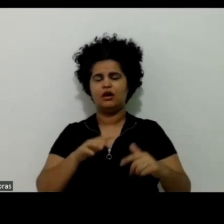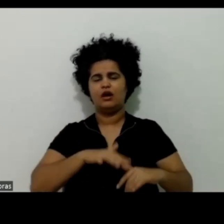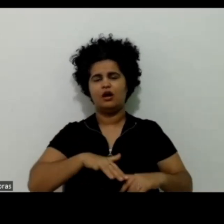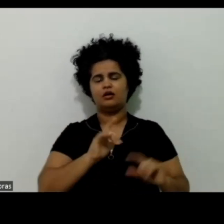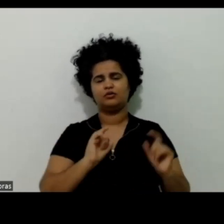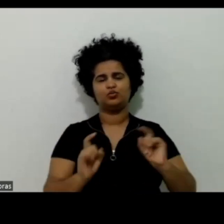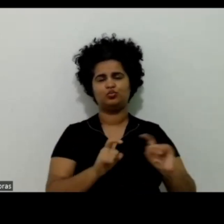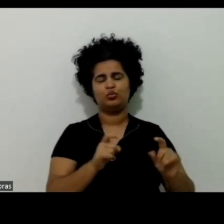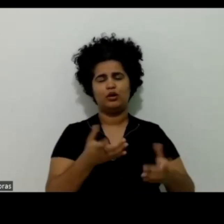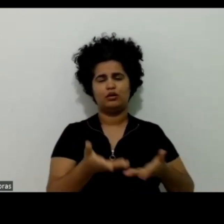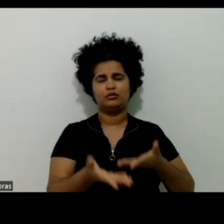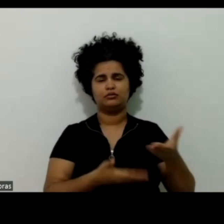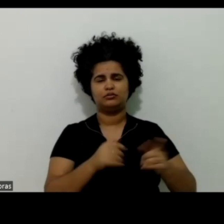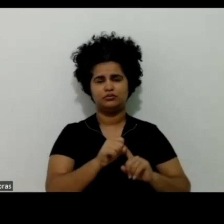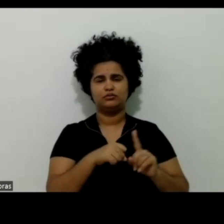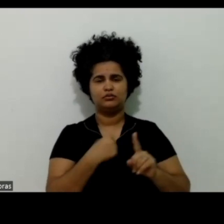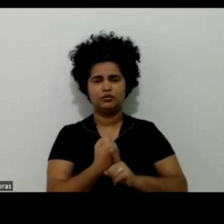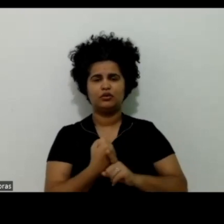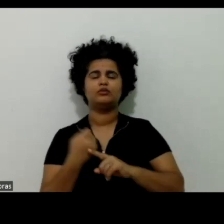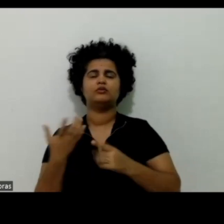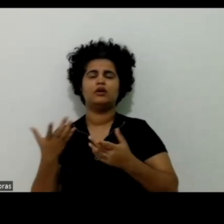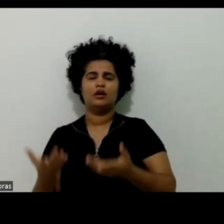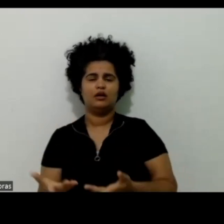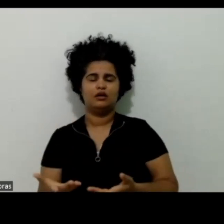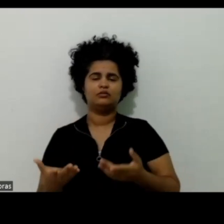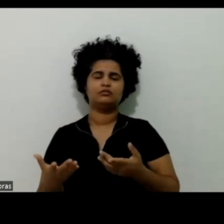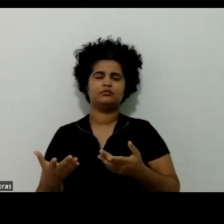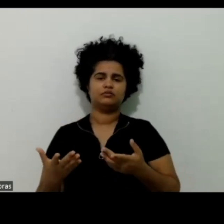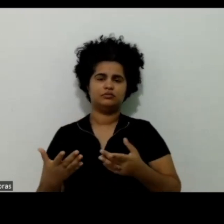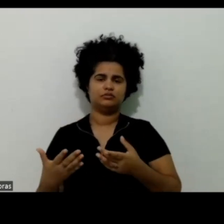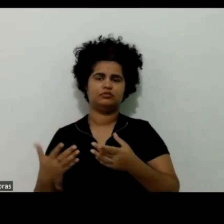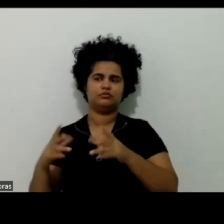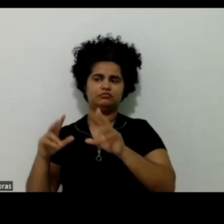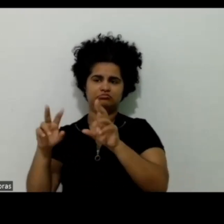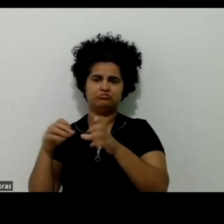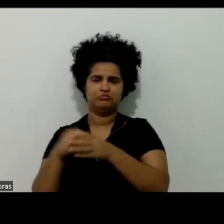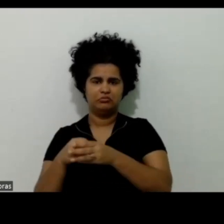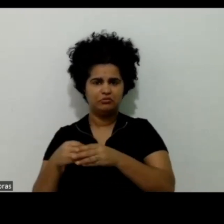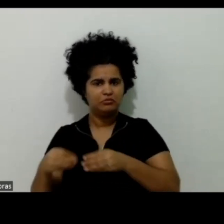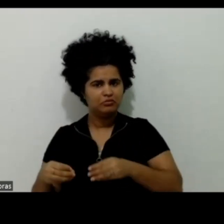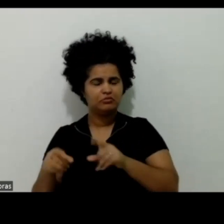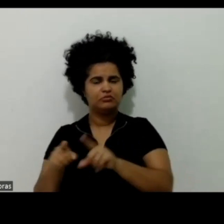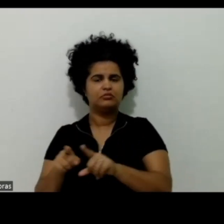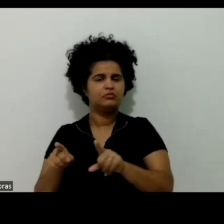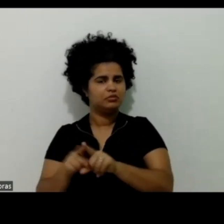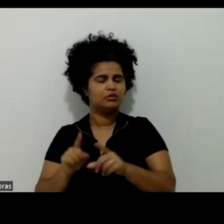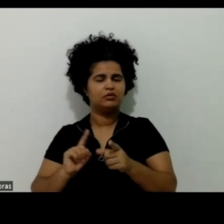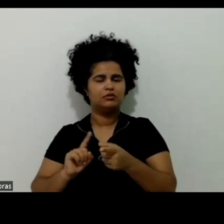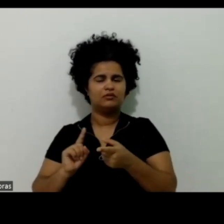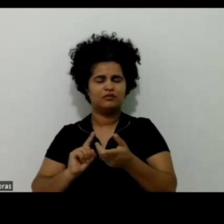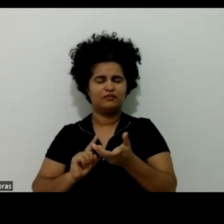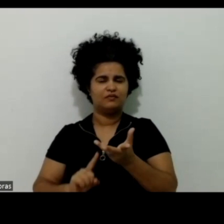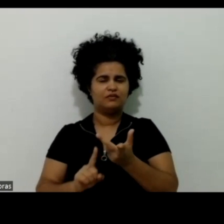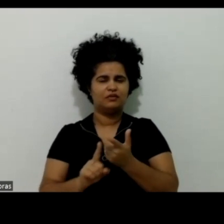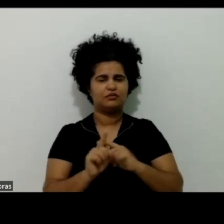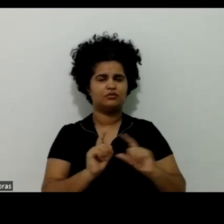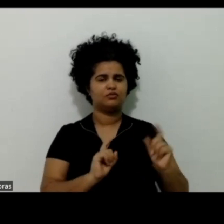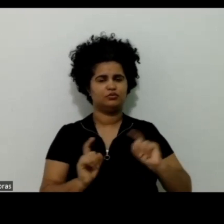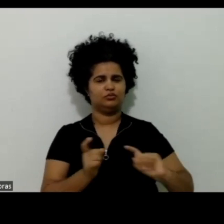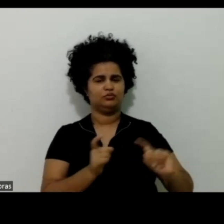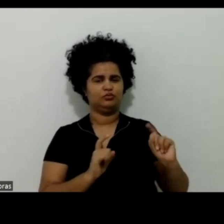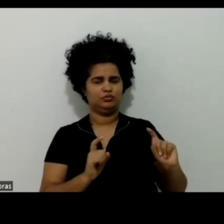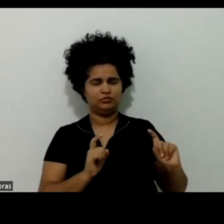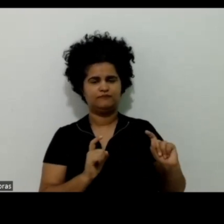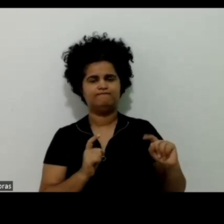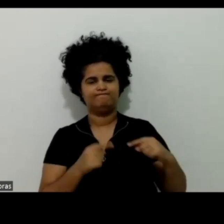documento sobre as cotas na pós-graduação, né, e a partir disso uma série de outras discussões, né, que as entidades deram sequência, né, a última